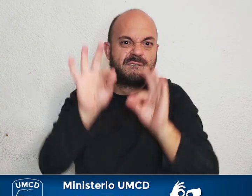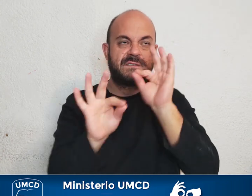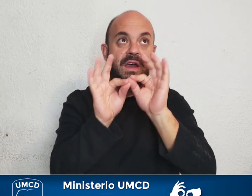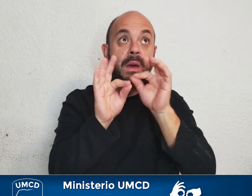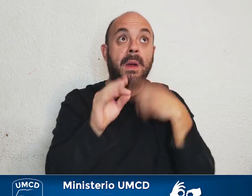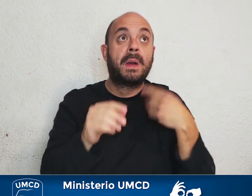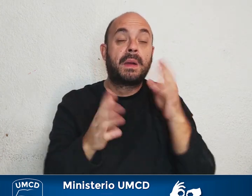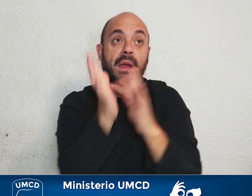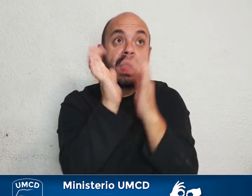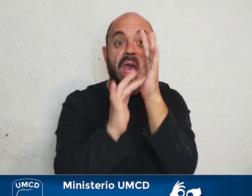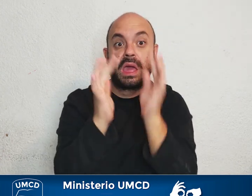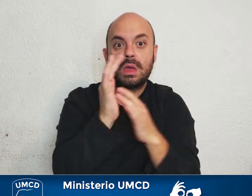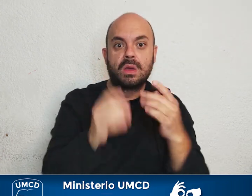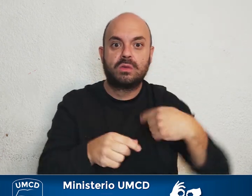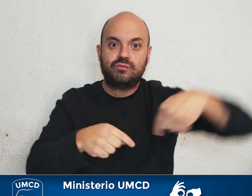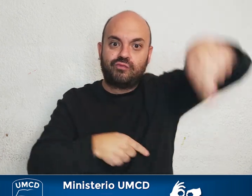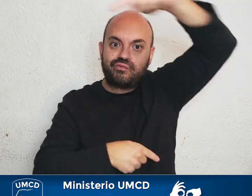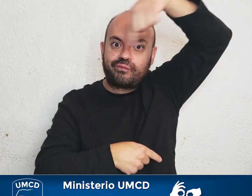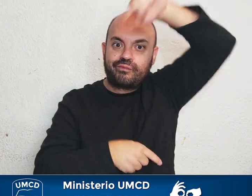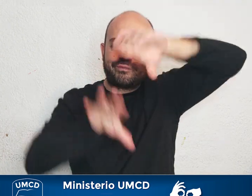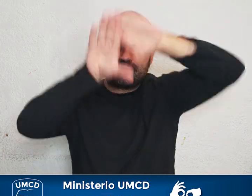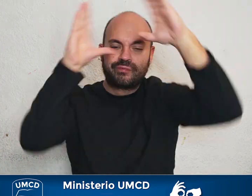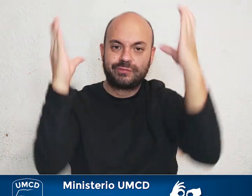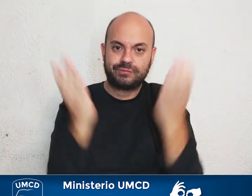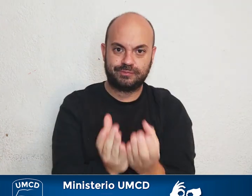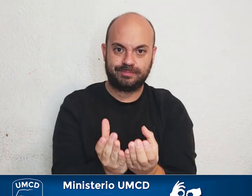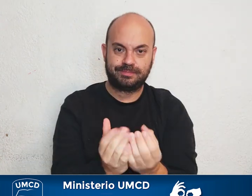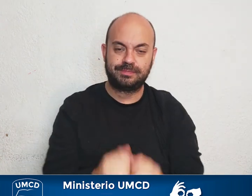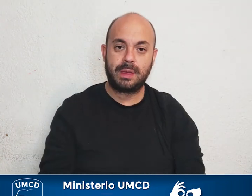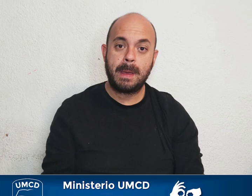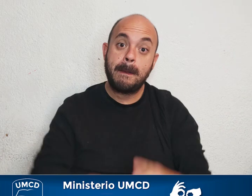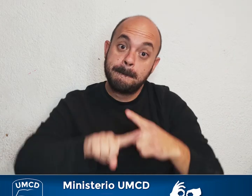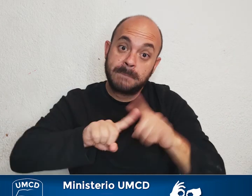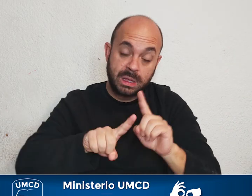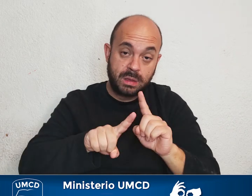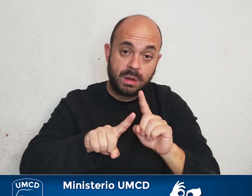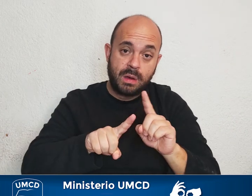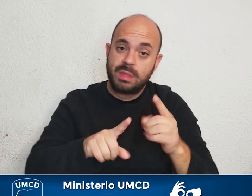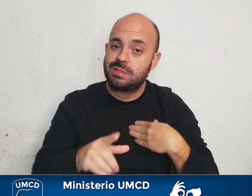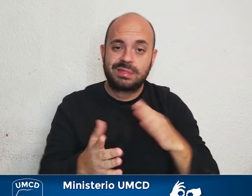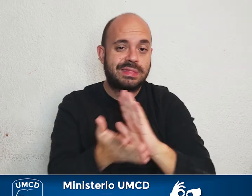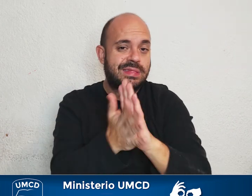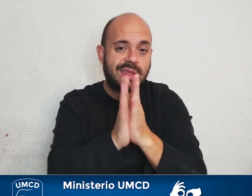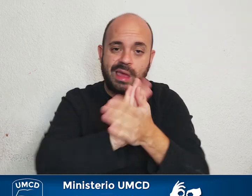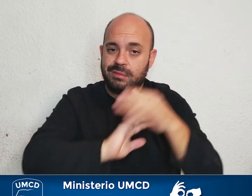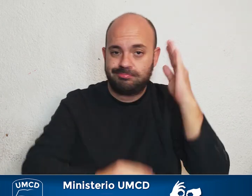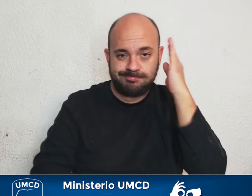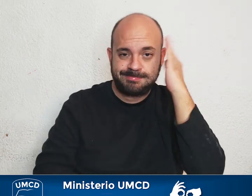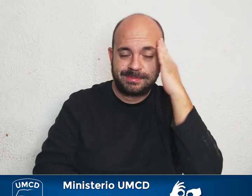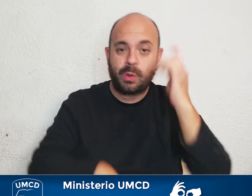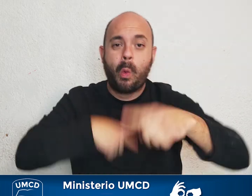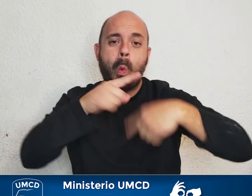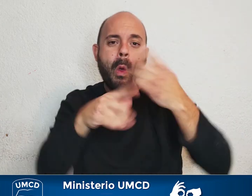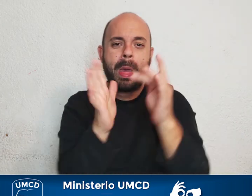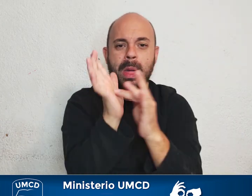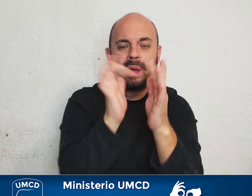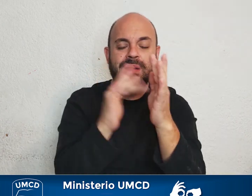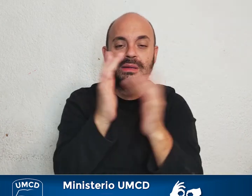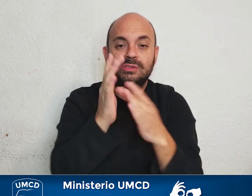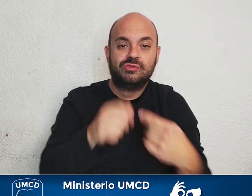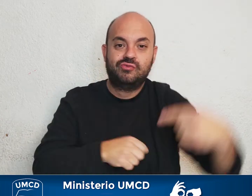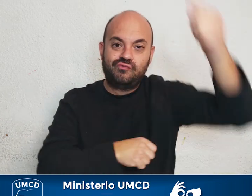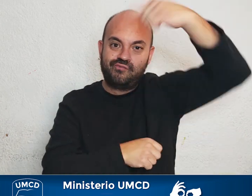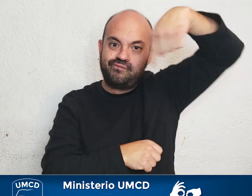venida, porque la inquietud molesta en algunos casos. Pero la verdad es de que nadie lo sabe. El mismo